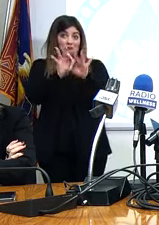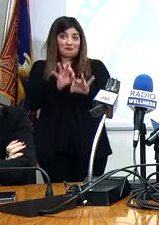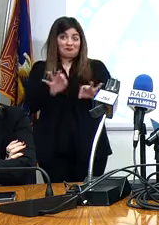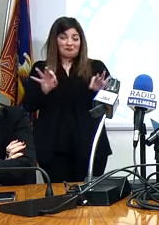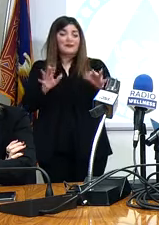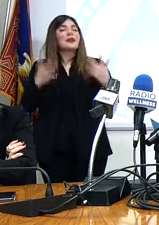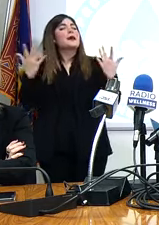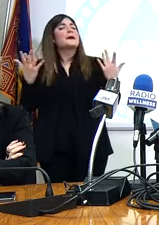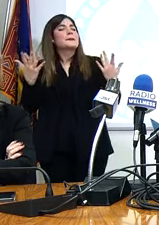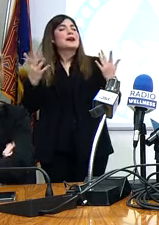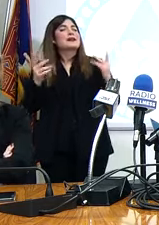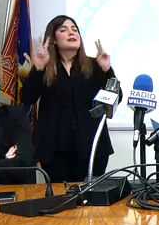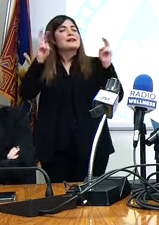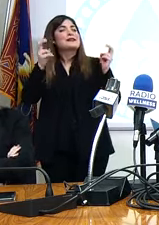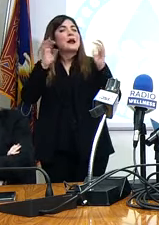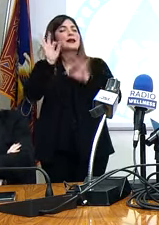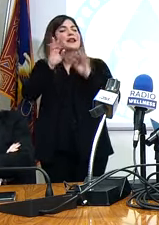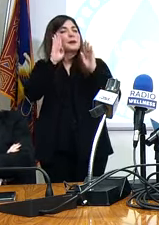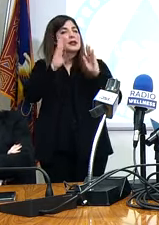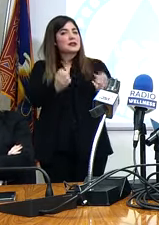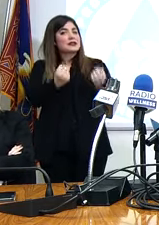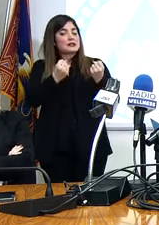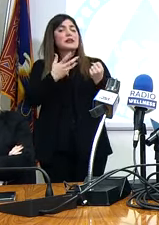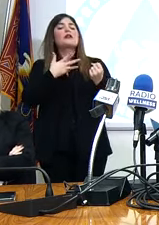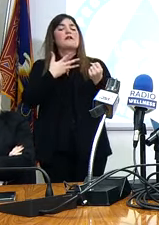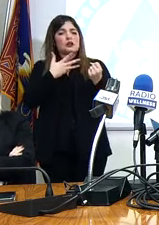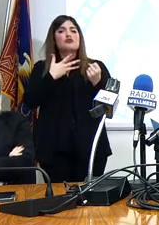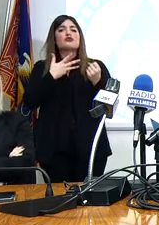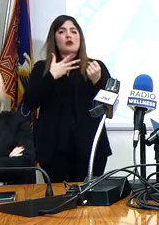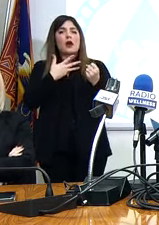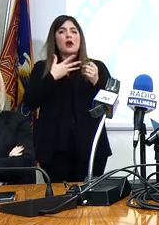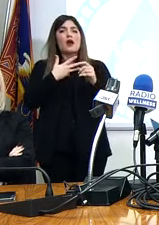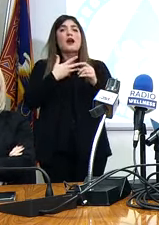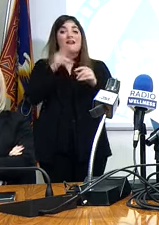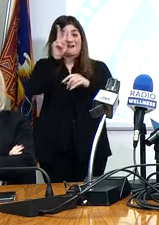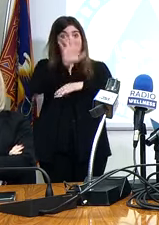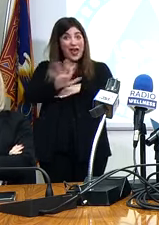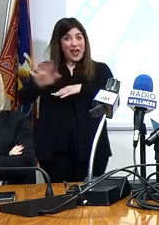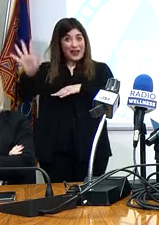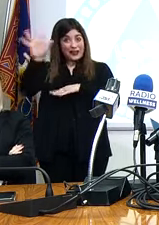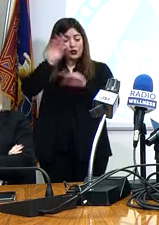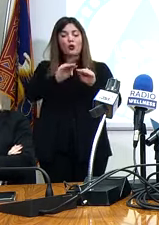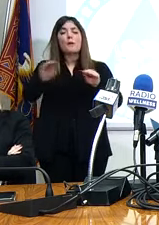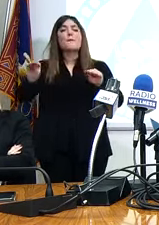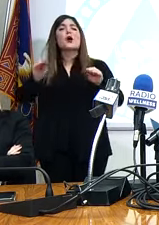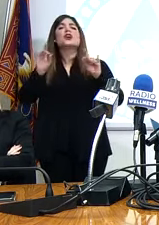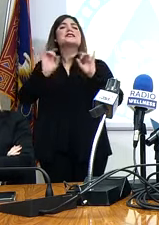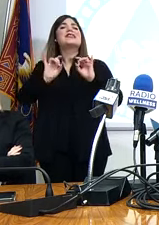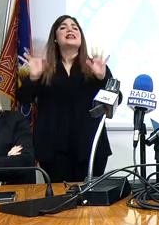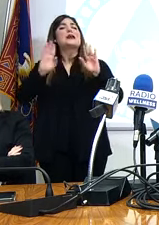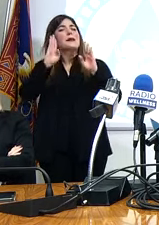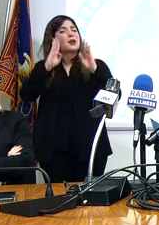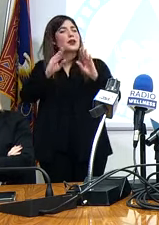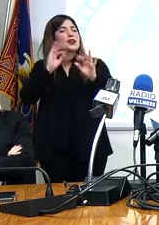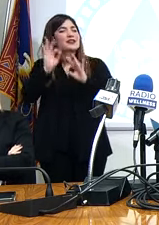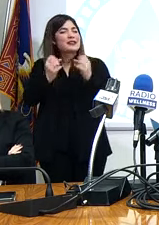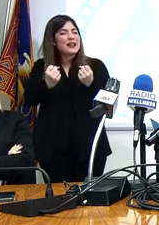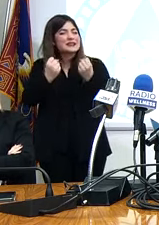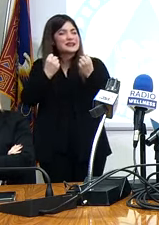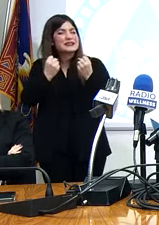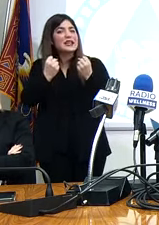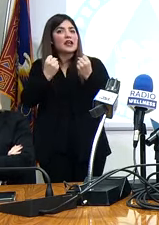terapie intensive oggi abbiamo un centinaio di posti liberi in Veneto, quindi siamo passati, guardate, abbiamo avuto giornate che